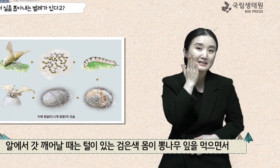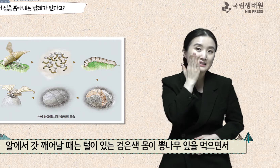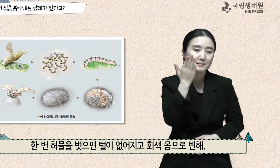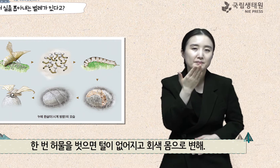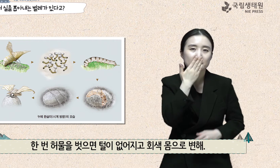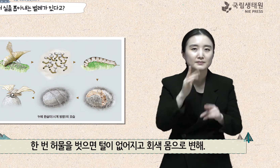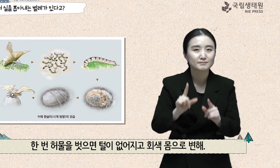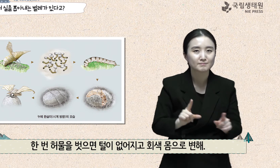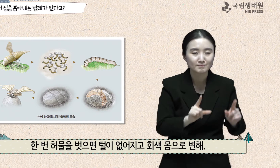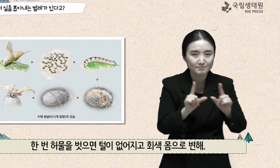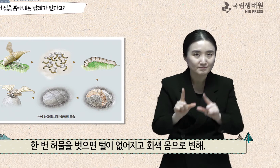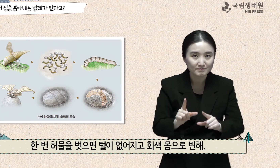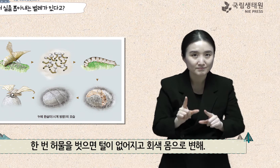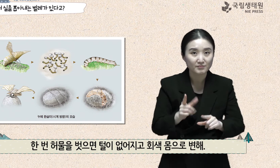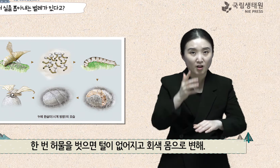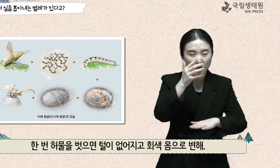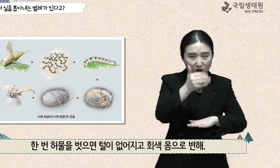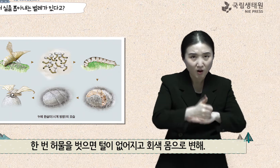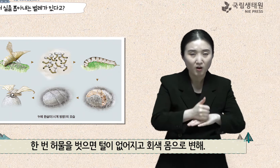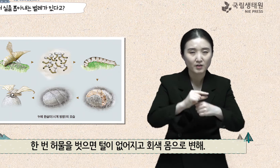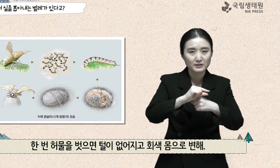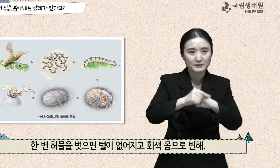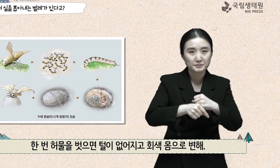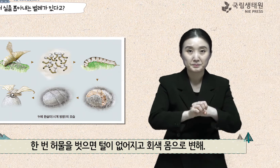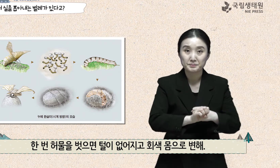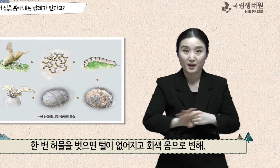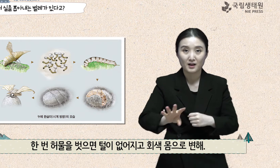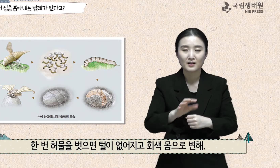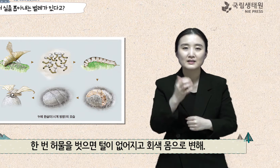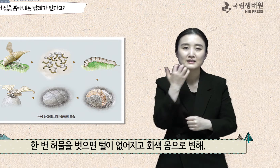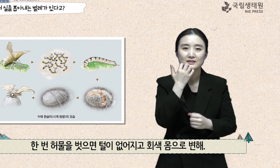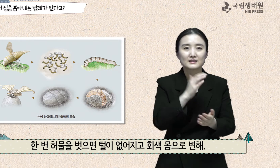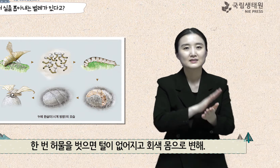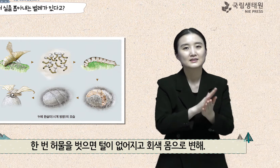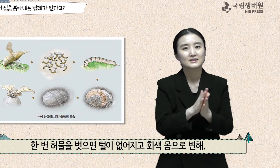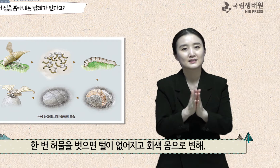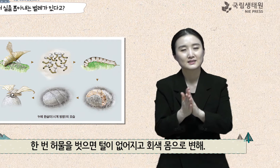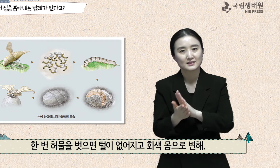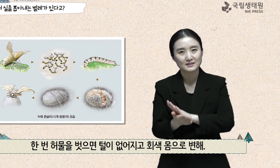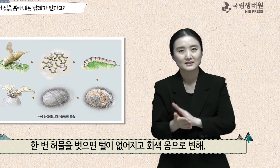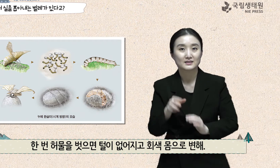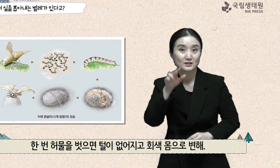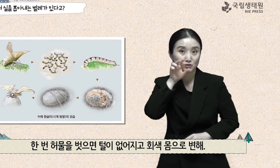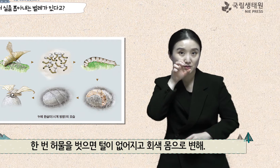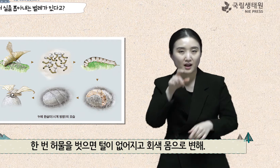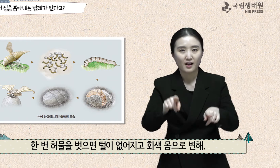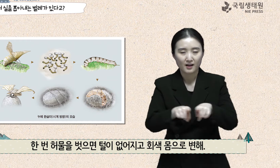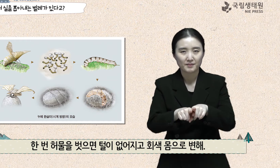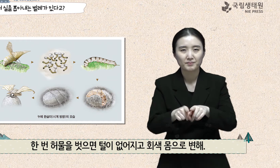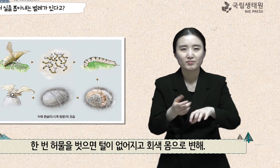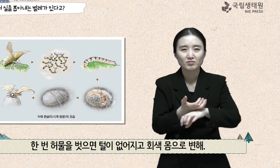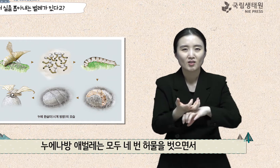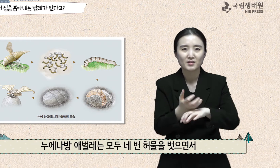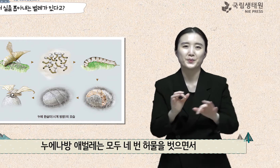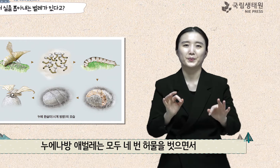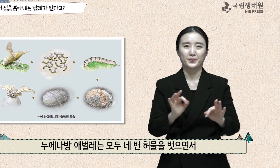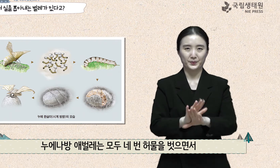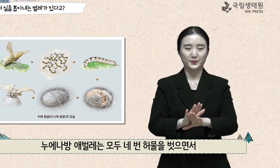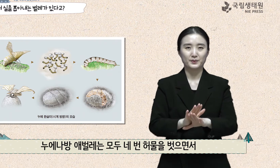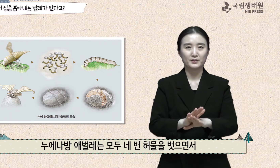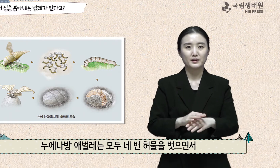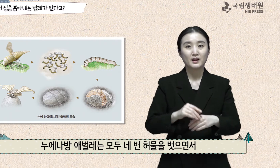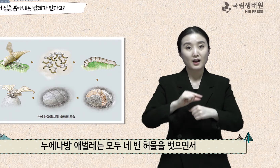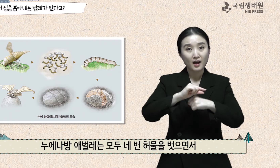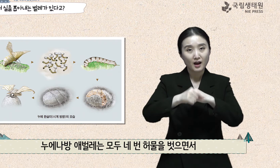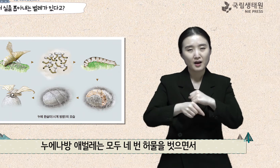한 번 허물을 벗으면 털이 없어지고 회색 몸으로 변해 누에